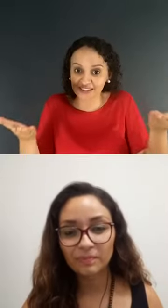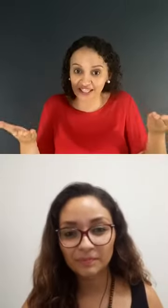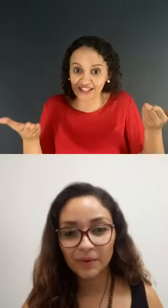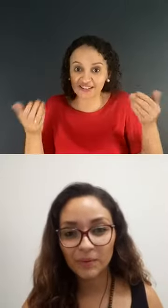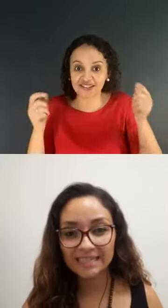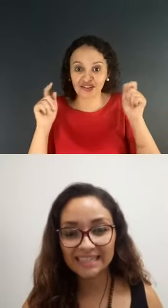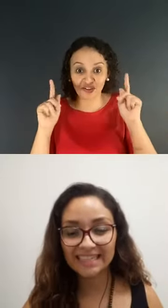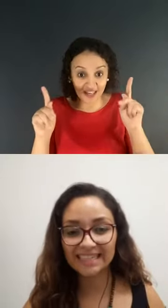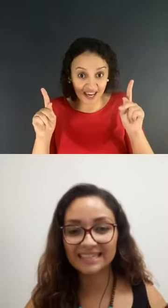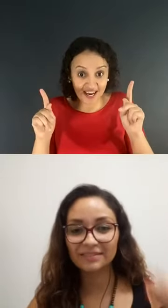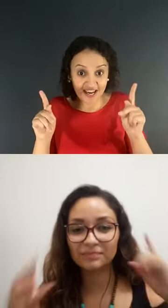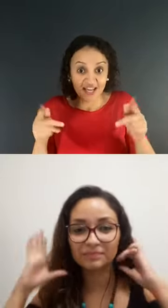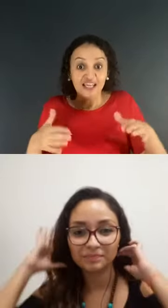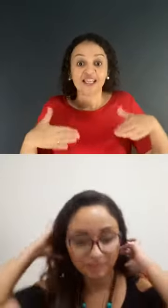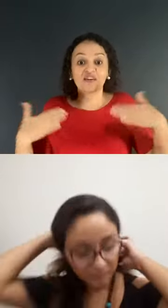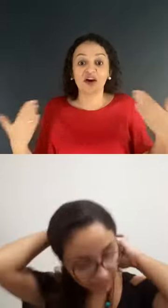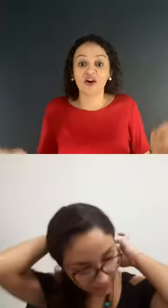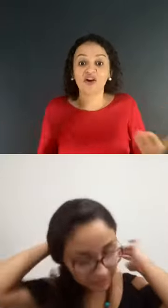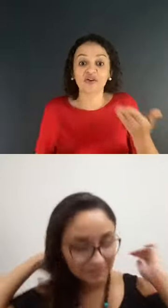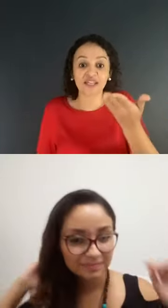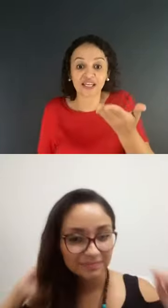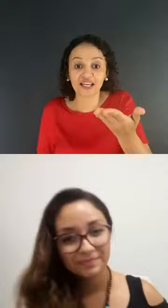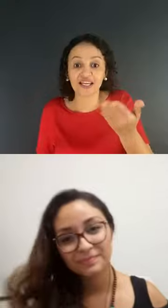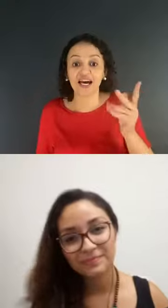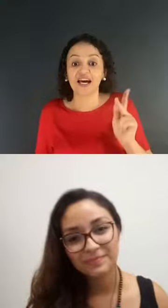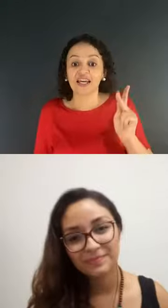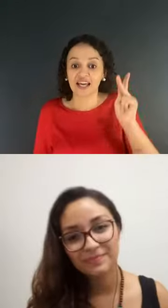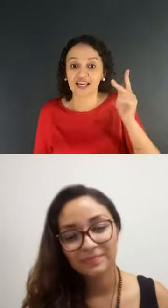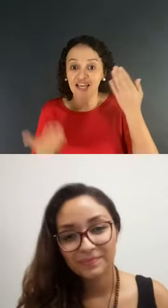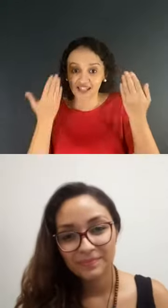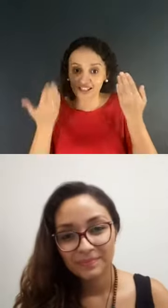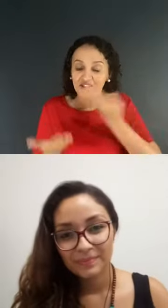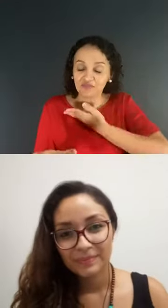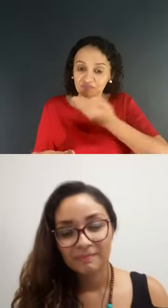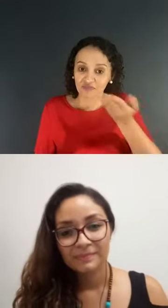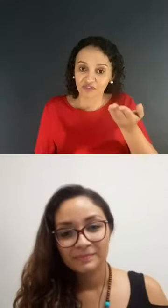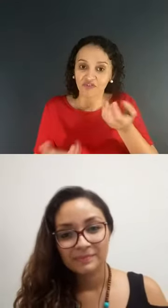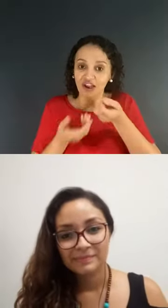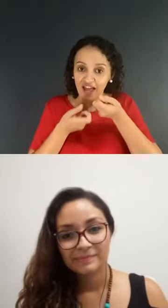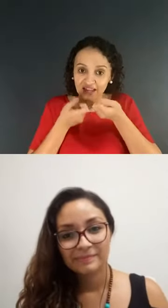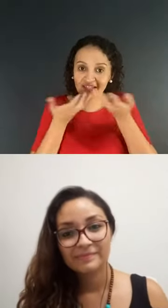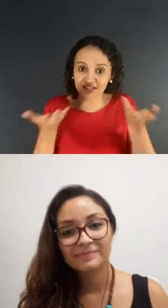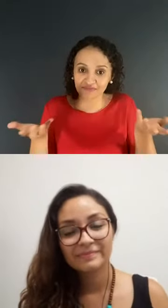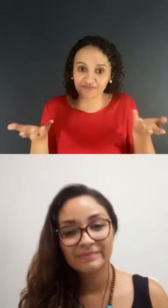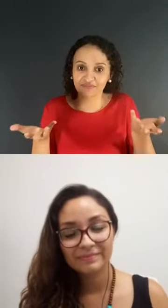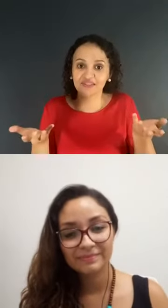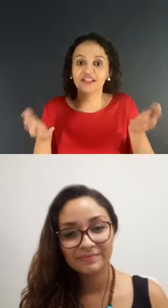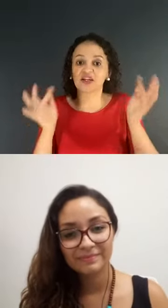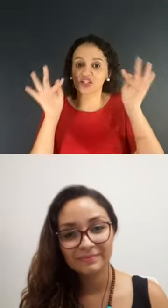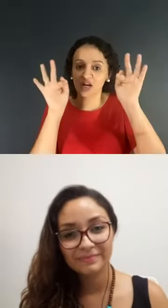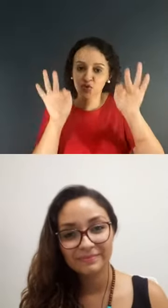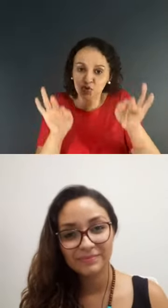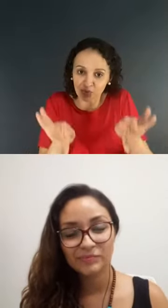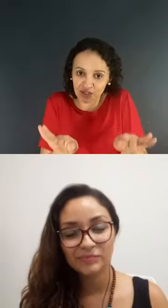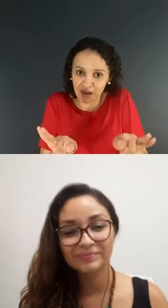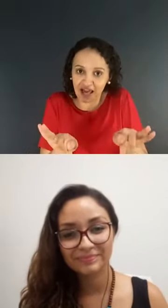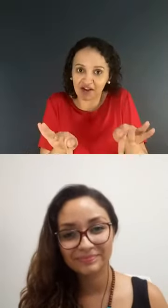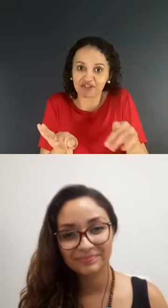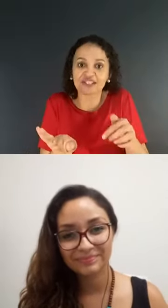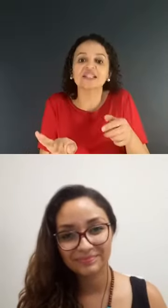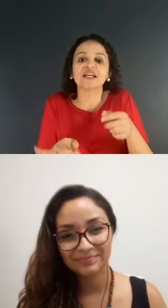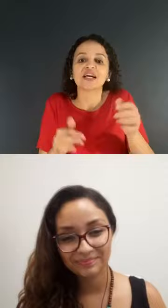para vocês. com Ok? certeza. Então agora eu gostaria que a Kathleen falasse, dando as